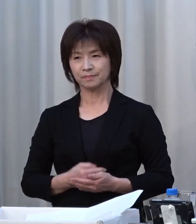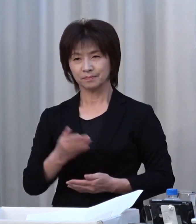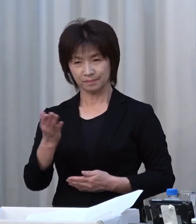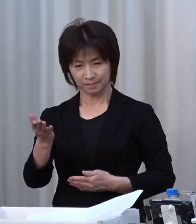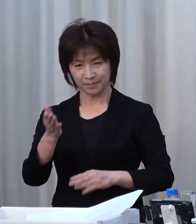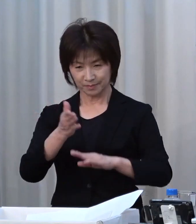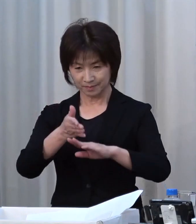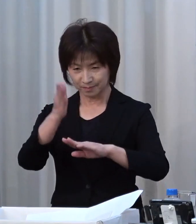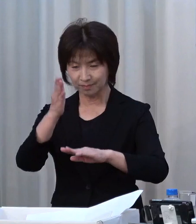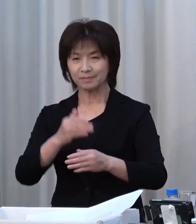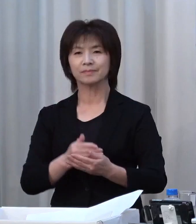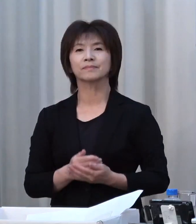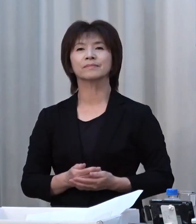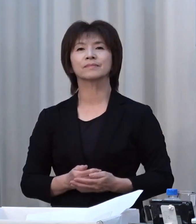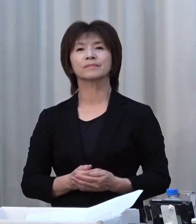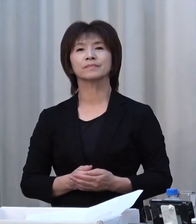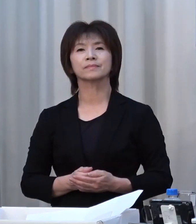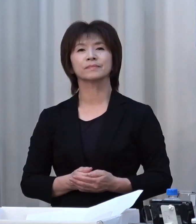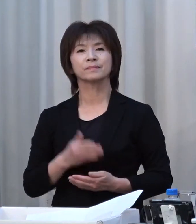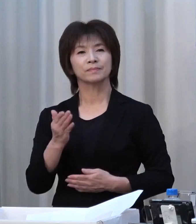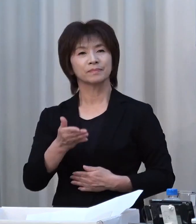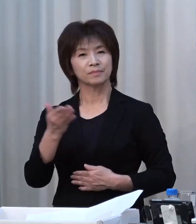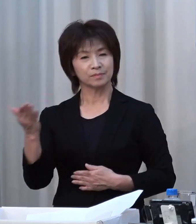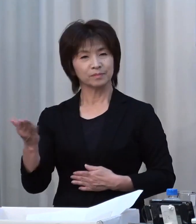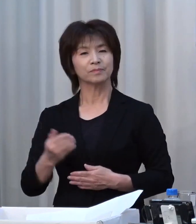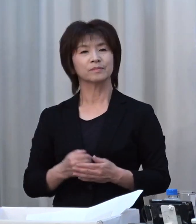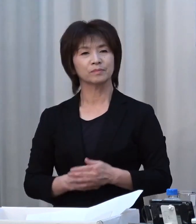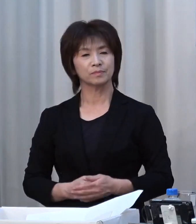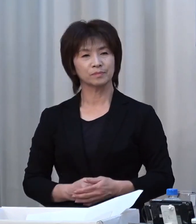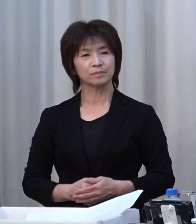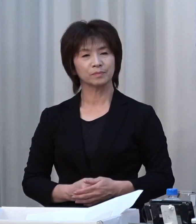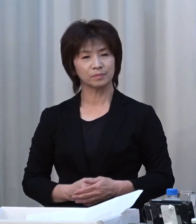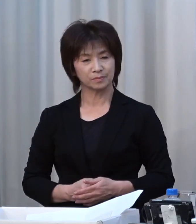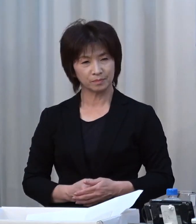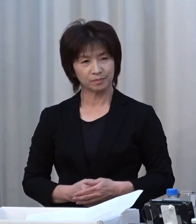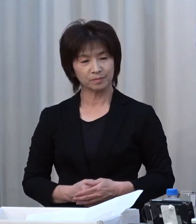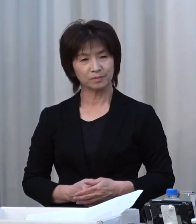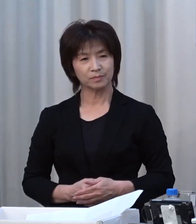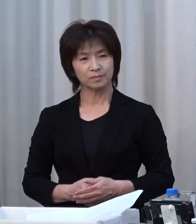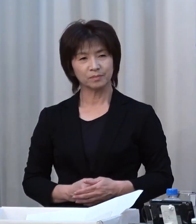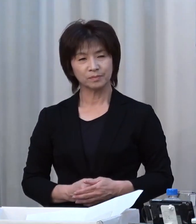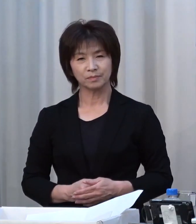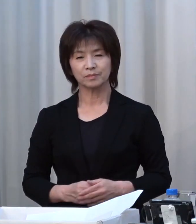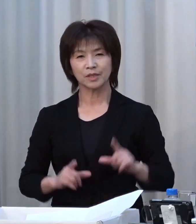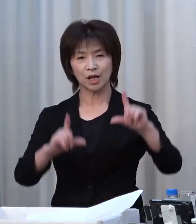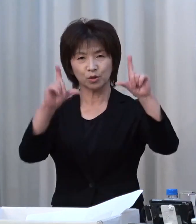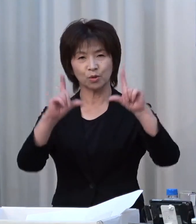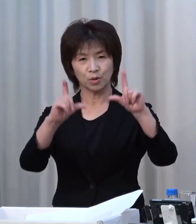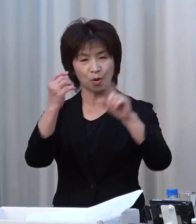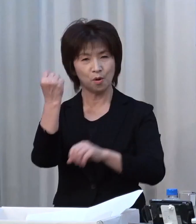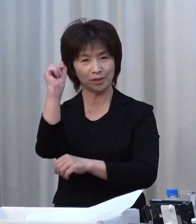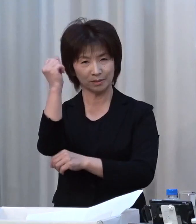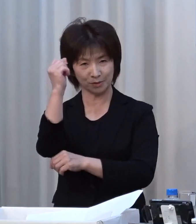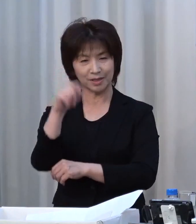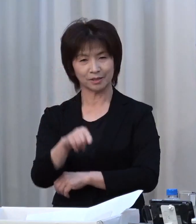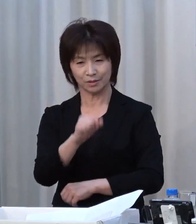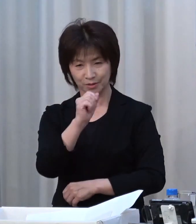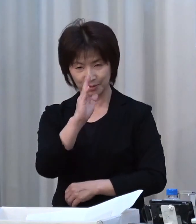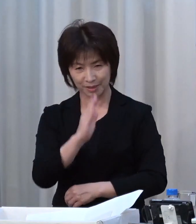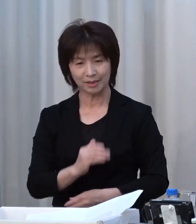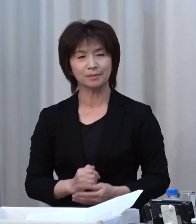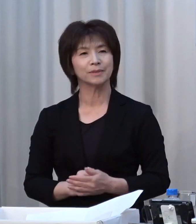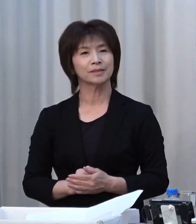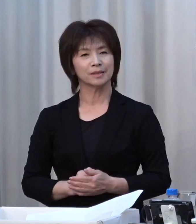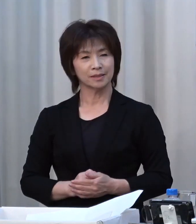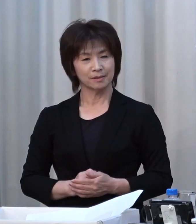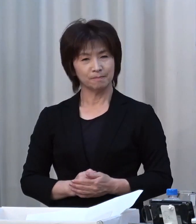ありがとうございます。 はい、ありがとうございます。 それでは、東京新聞、 はい、よろしくお願いいたします。 東京新聞の中谷と言います。よろしくお願い